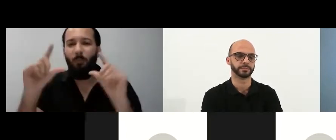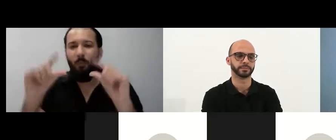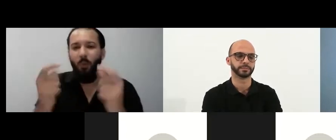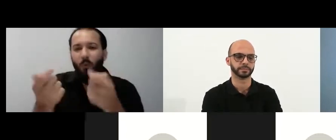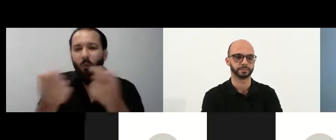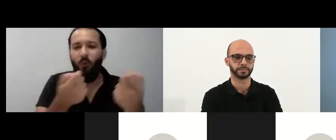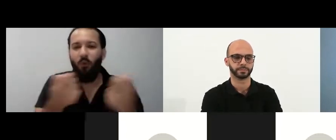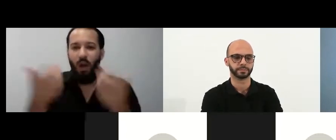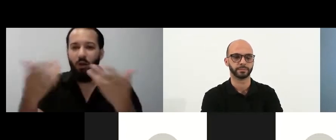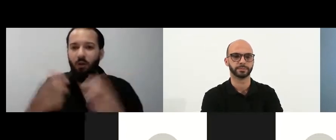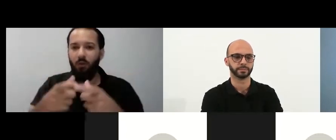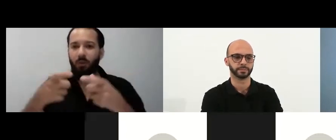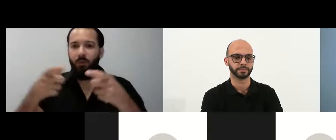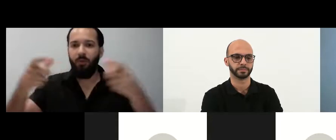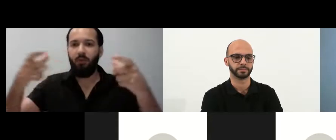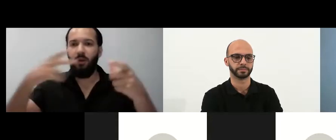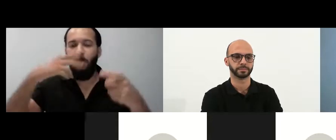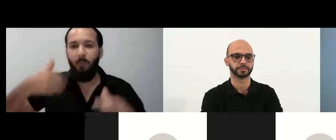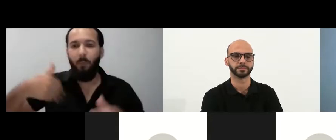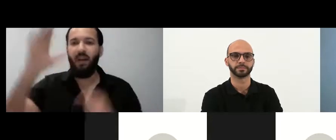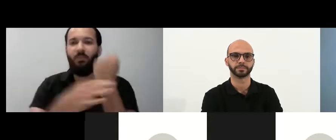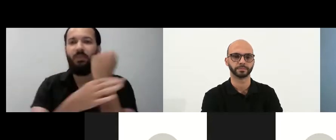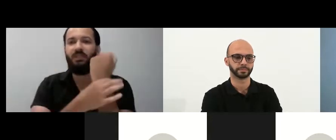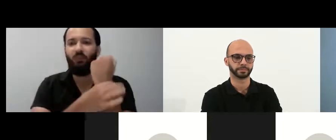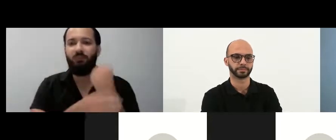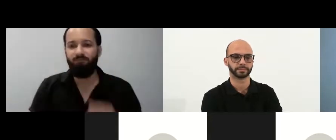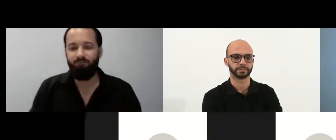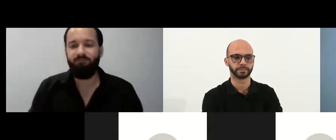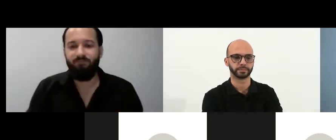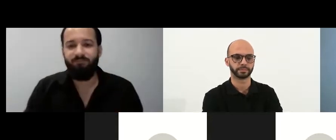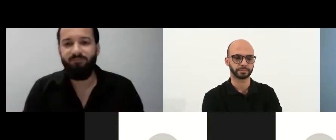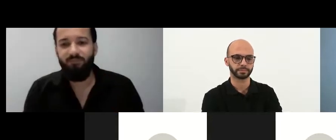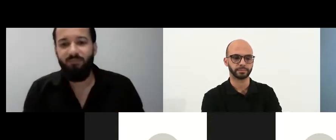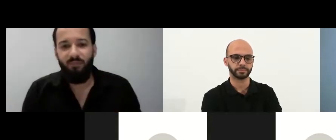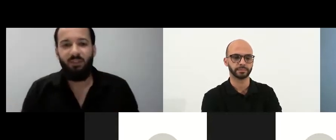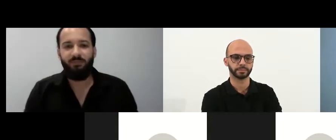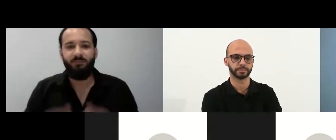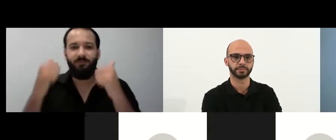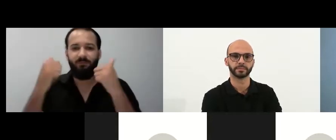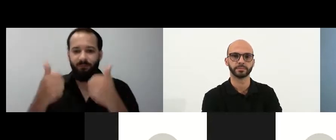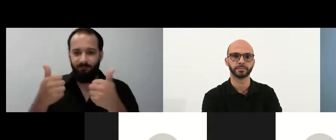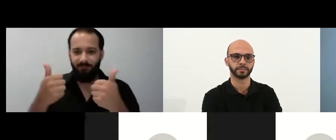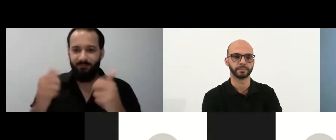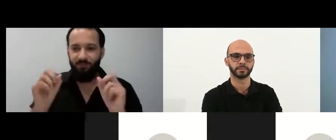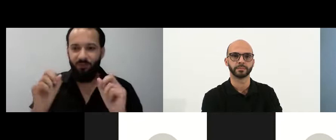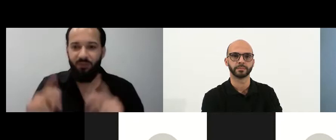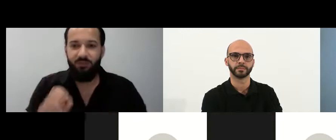não tínhamos. Né? Antes nós tínhamos bem pouca tecnologia nessa área e hoje nós temos uma segurança muito maior.